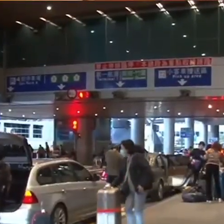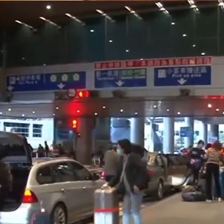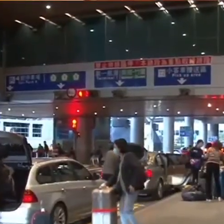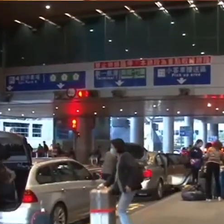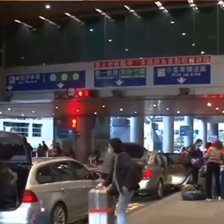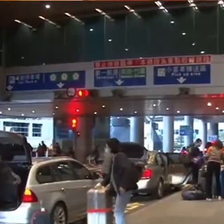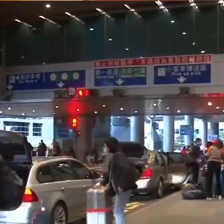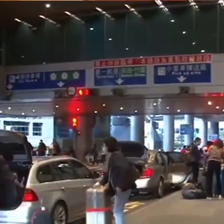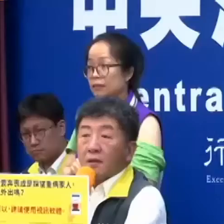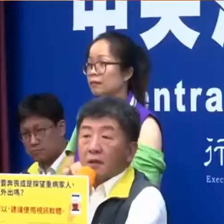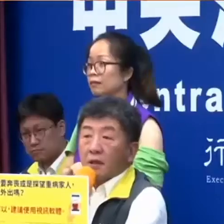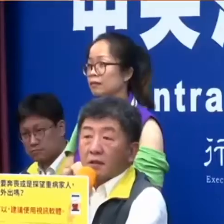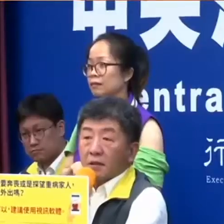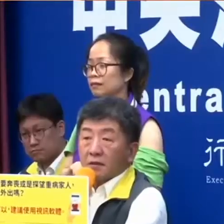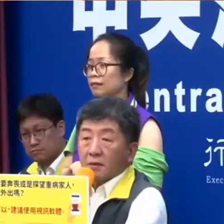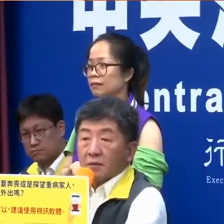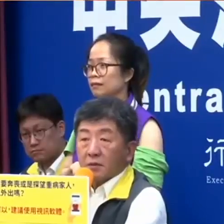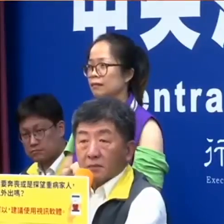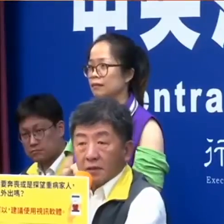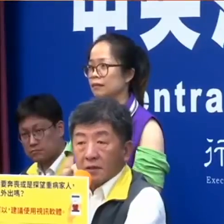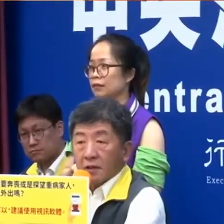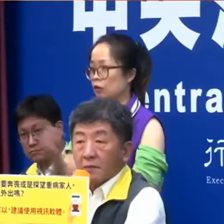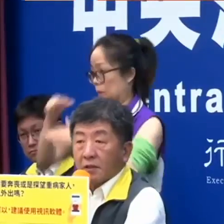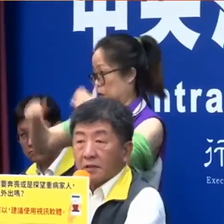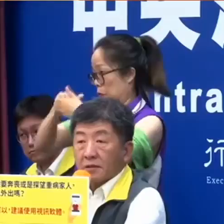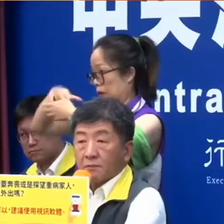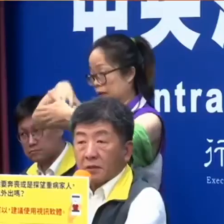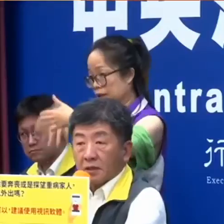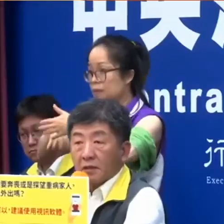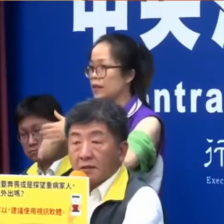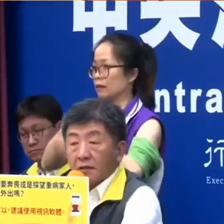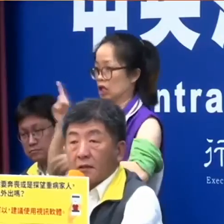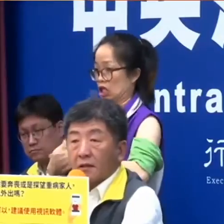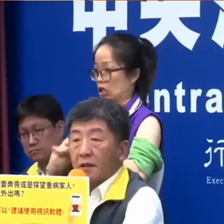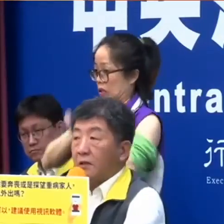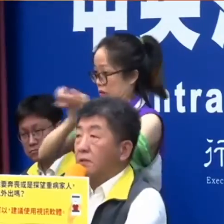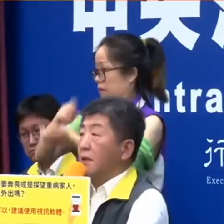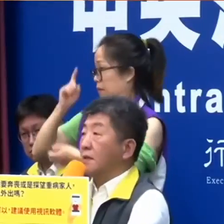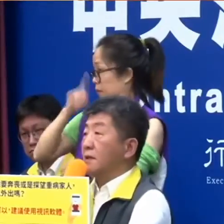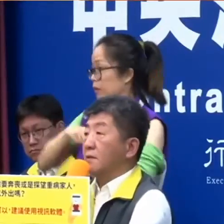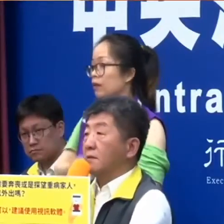然相对辛苦一些，但防疫抗疫要成功，要防疫第一线疫调